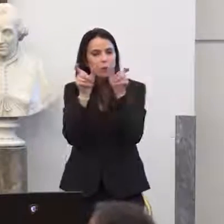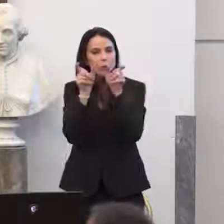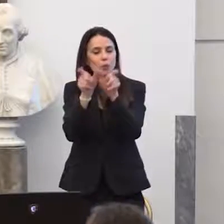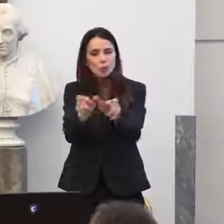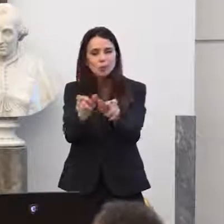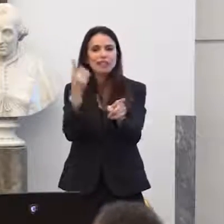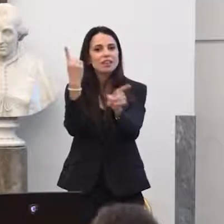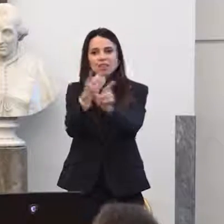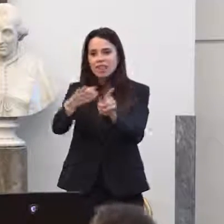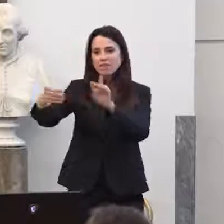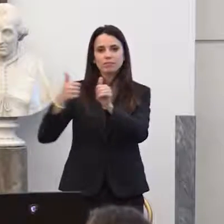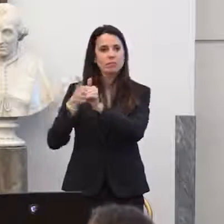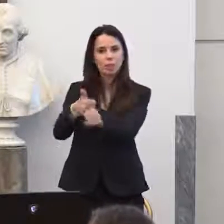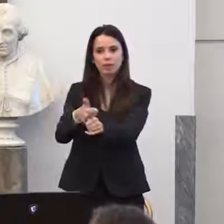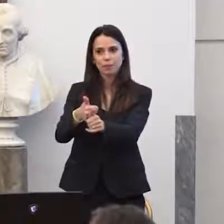sacrificabile.